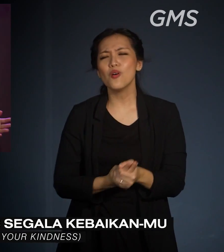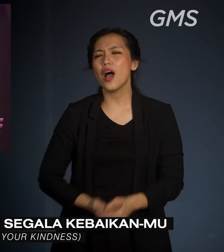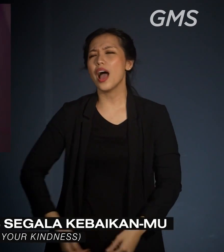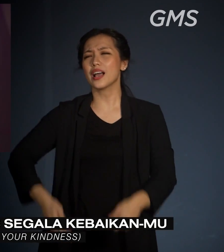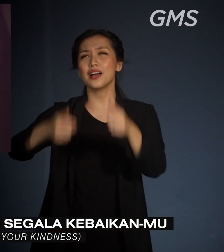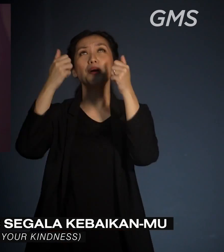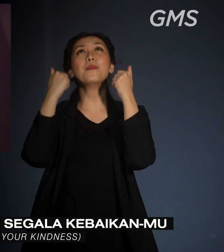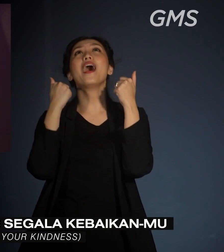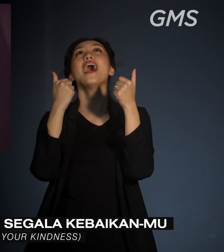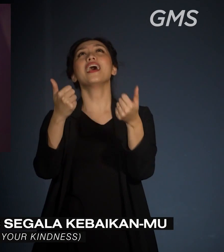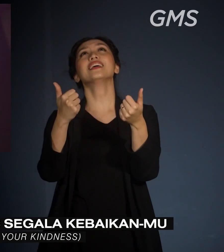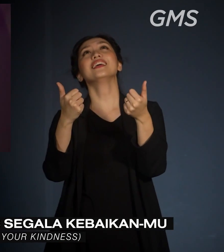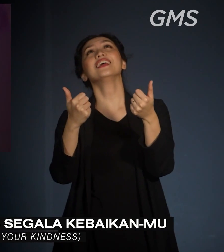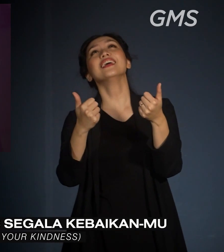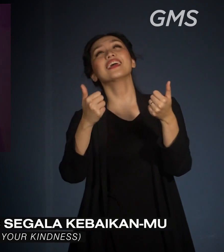segala